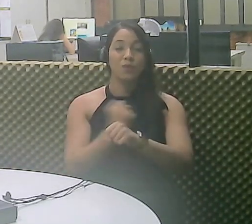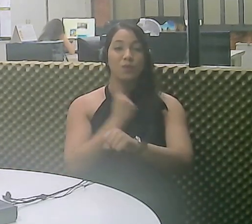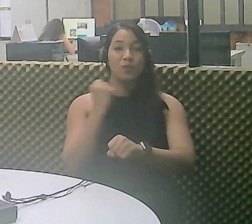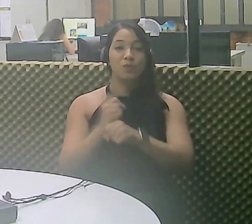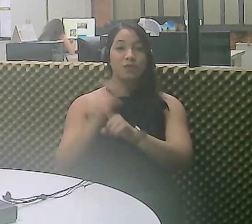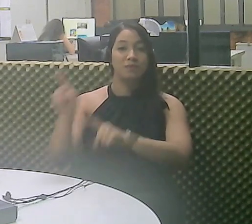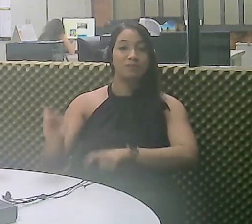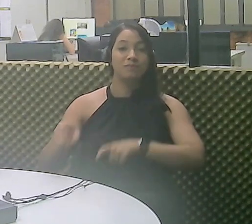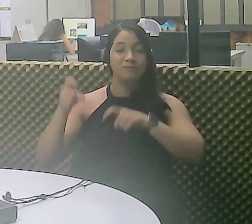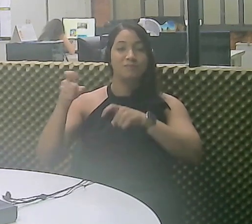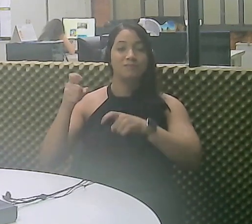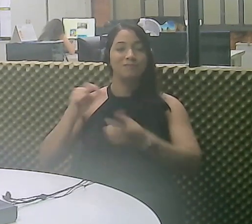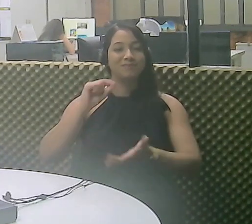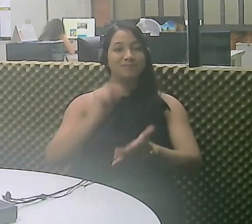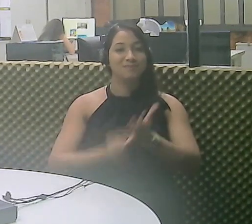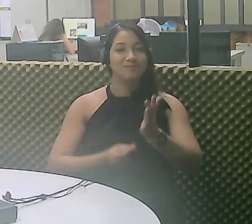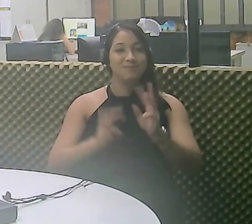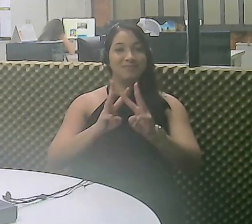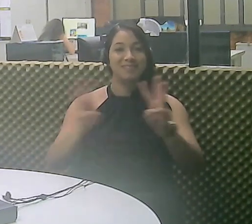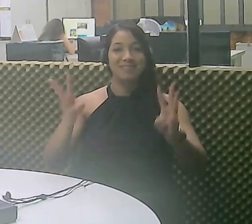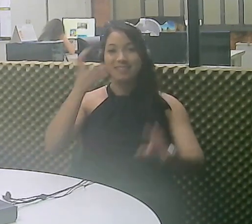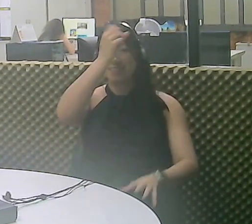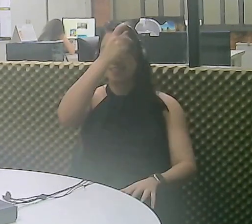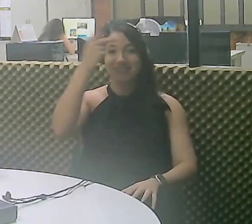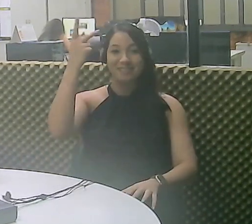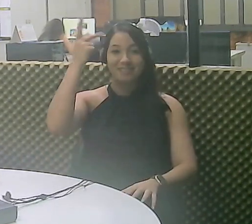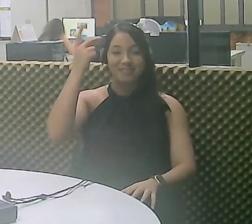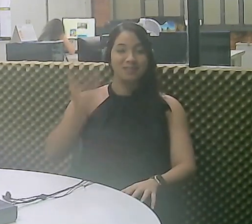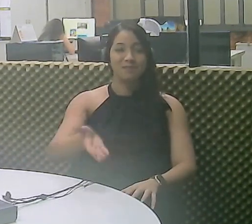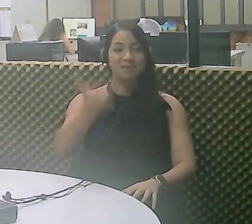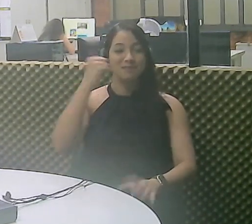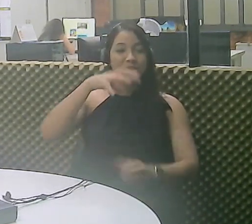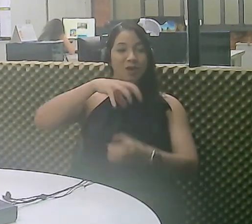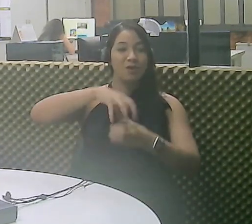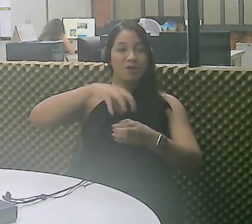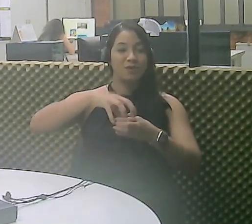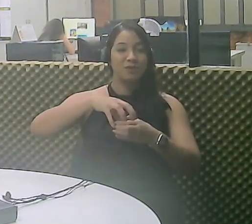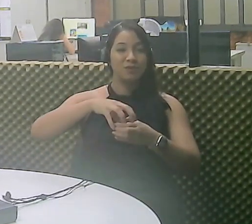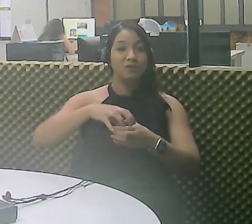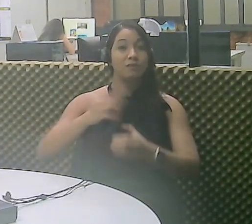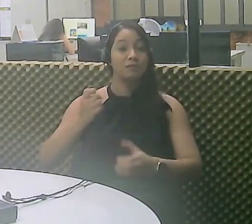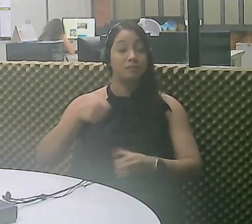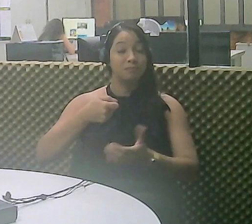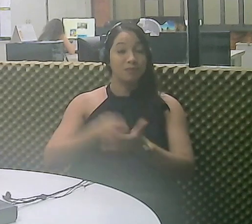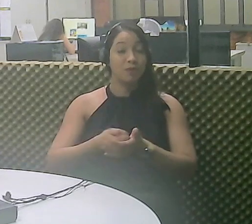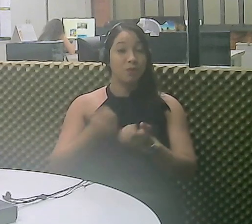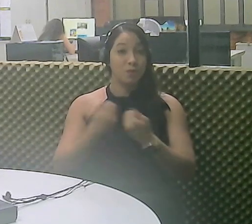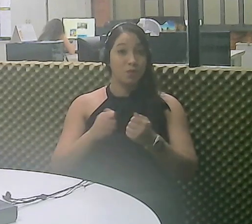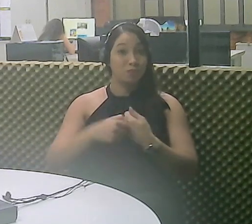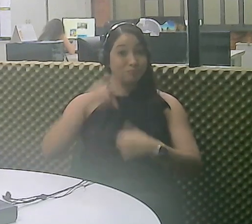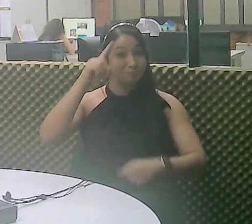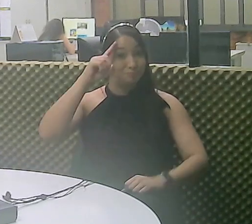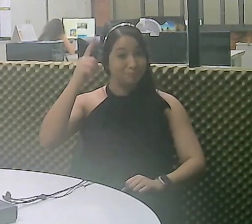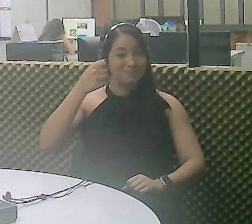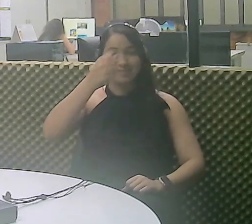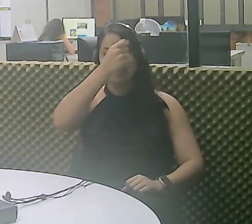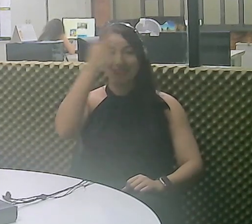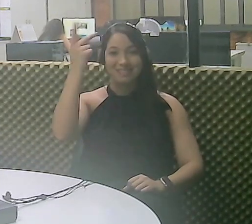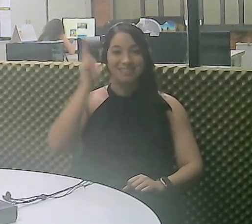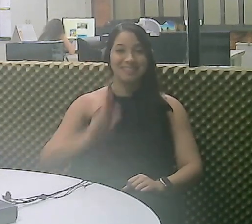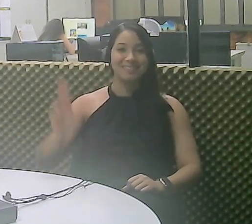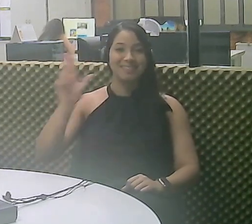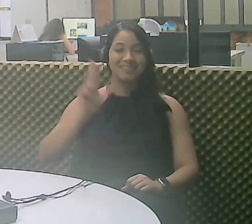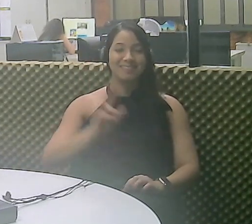no agro. Faça seu cadastro no site da prefeitura e vem pro Sabiazinho. E tem reembolso de transporte no dia. Prefeitura